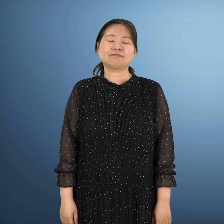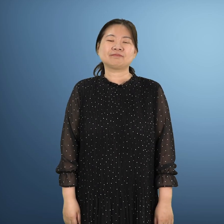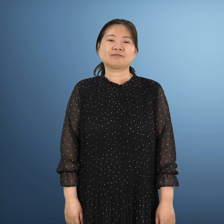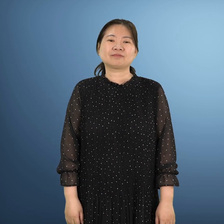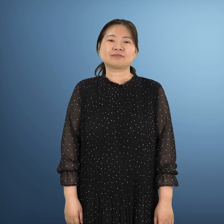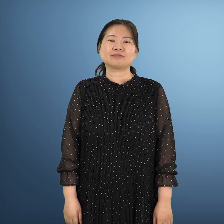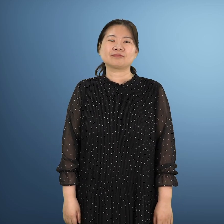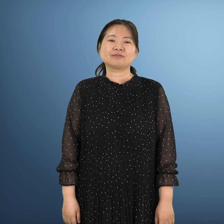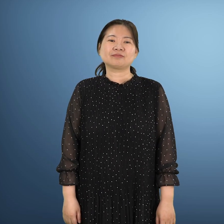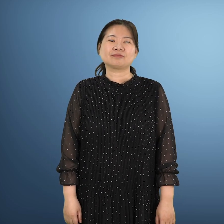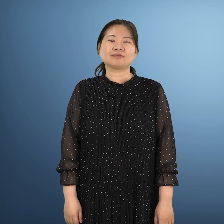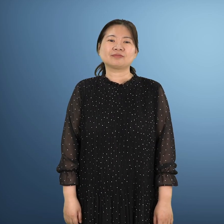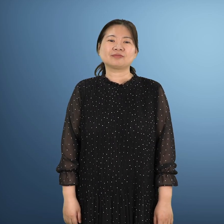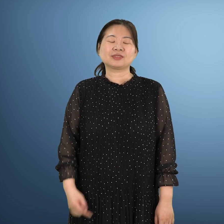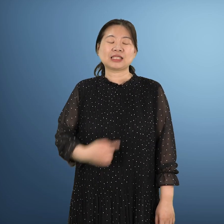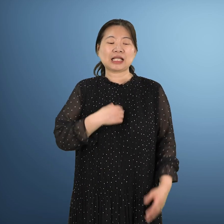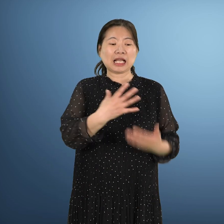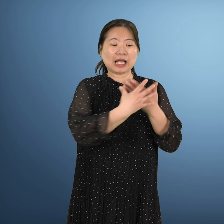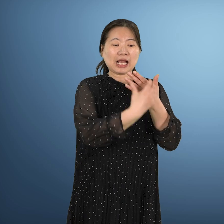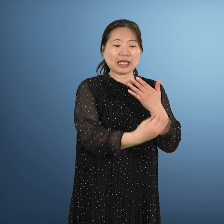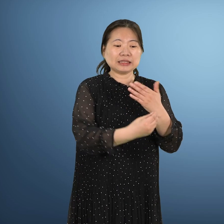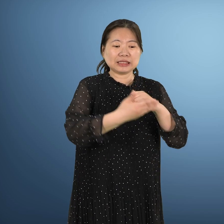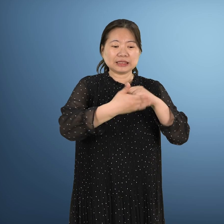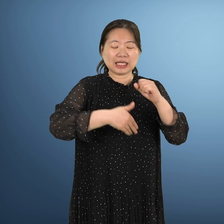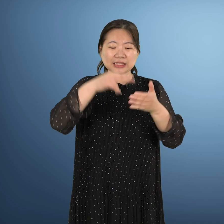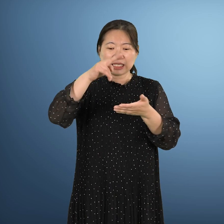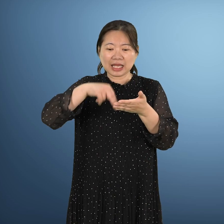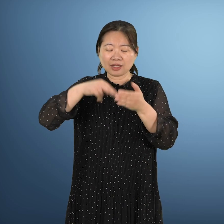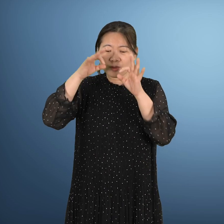제가 그 캡처한 사진을 읽다가